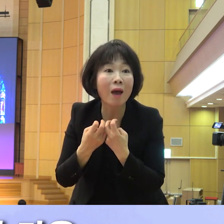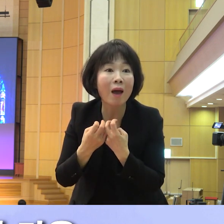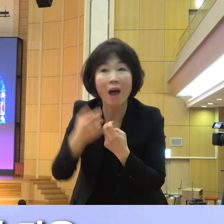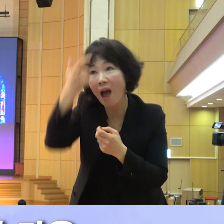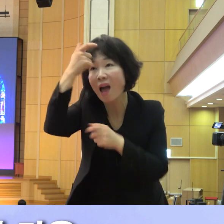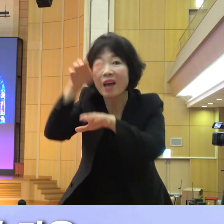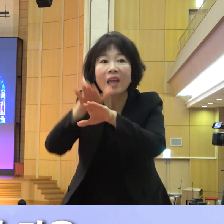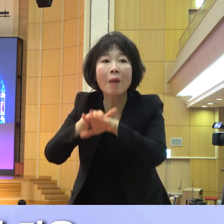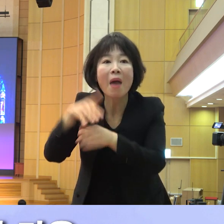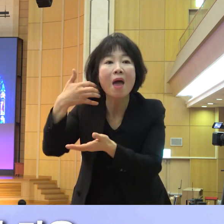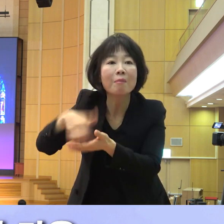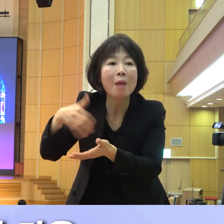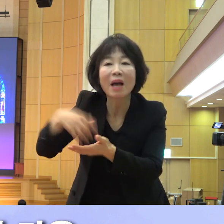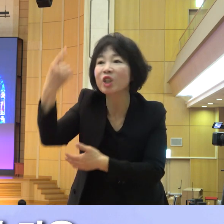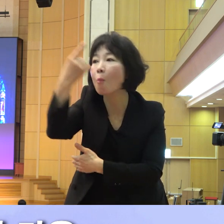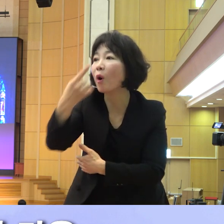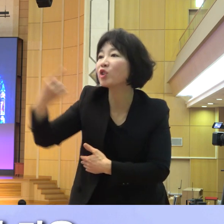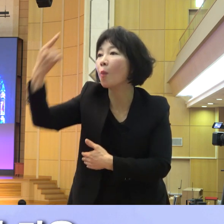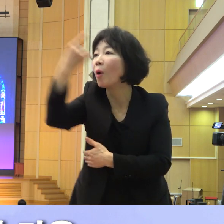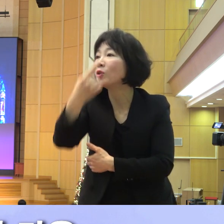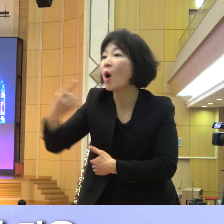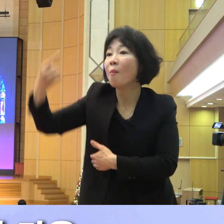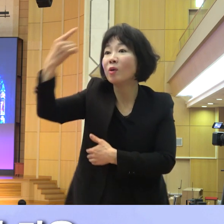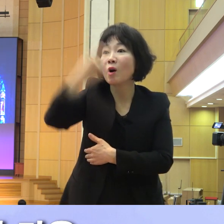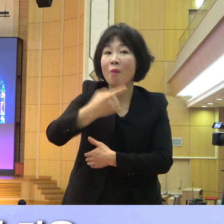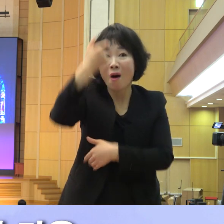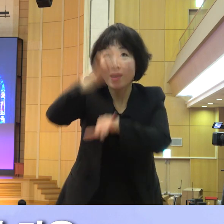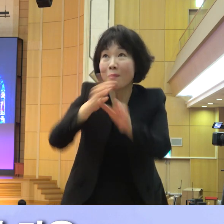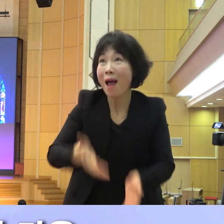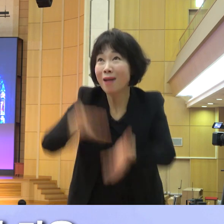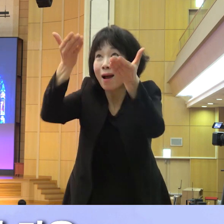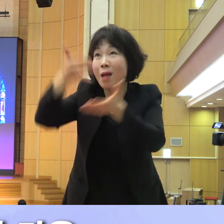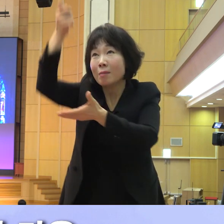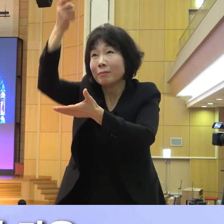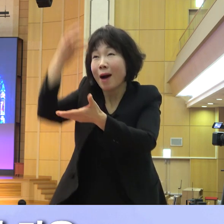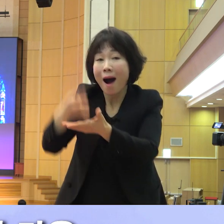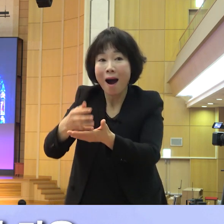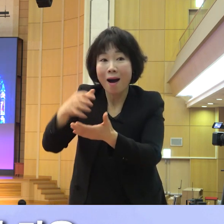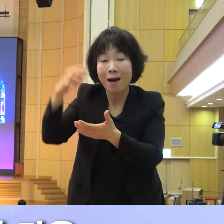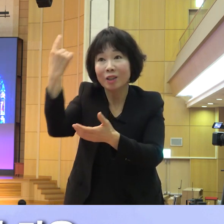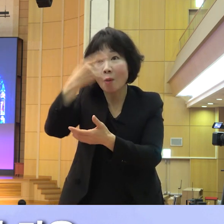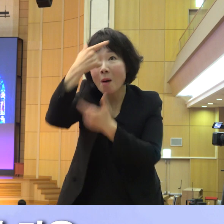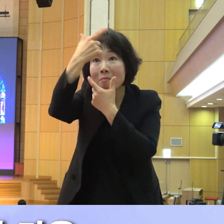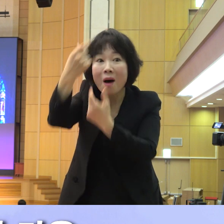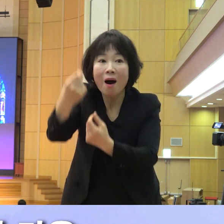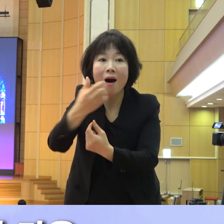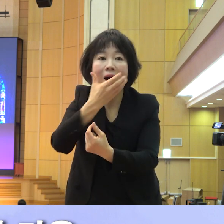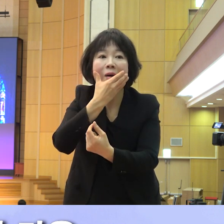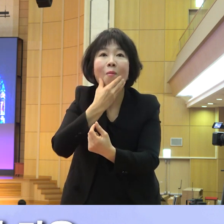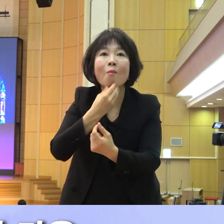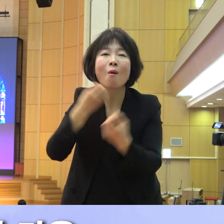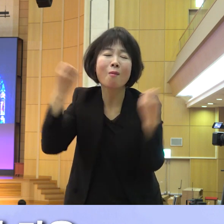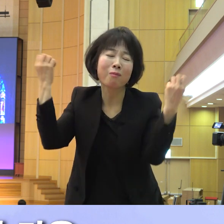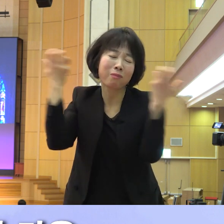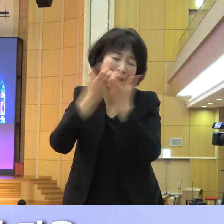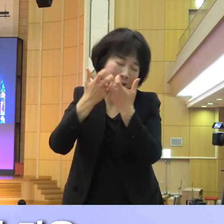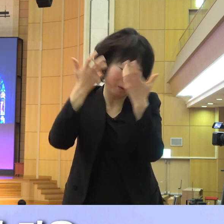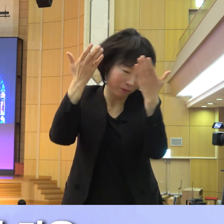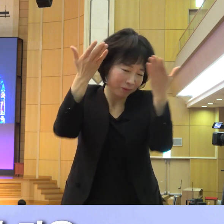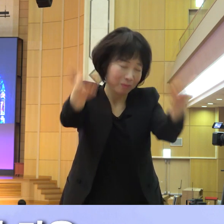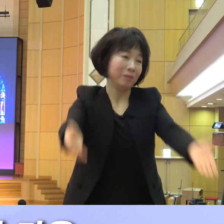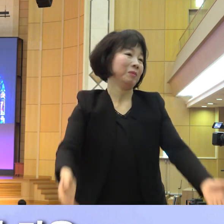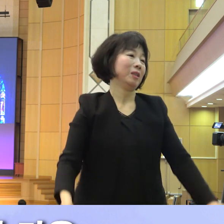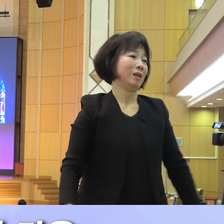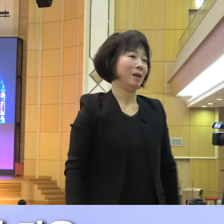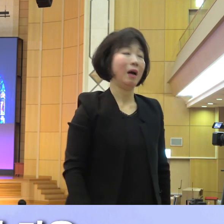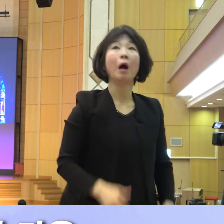일천번제를 드리고 주님께 축복을 구했던 것입니다. 야곱도 특별히잖아요. 다른 때와 달리 특별 별미를